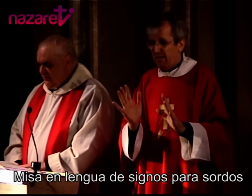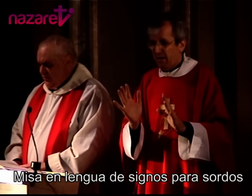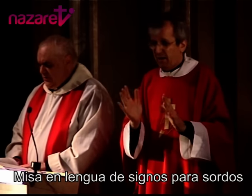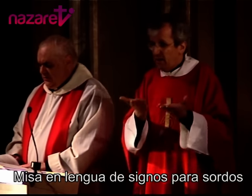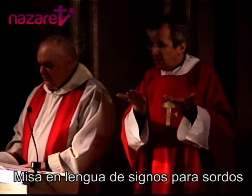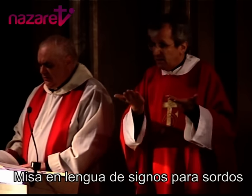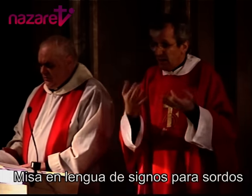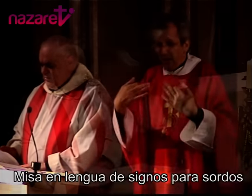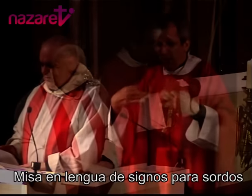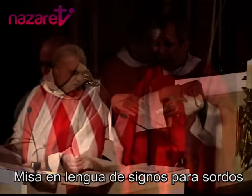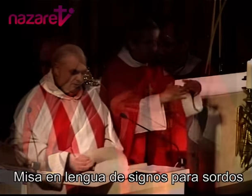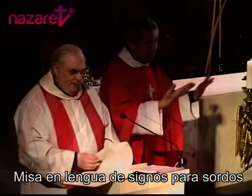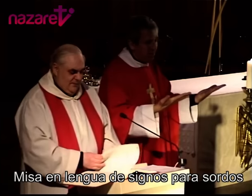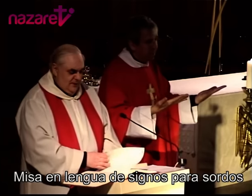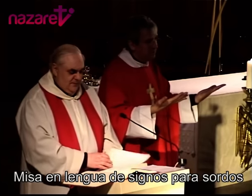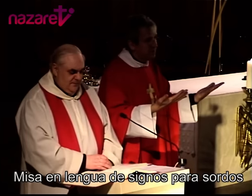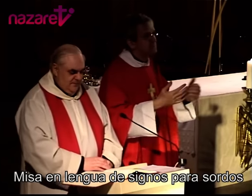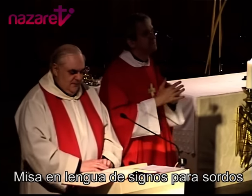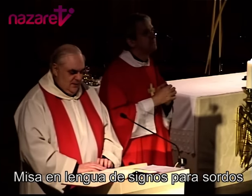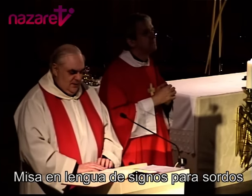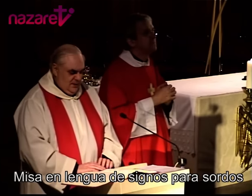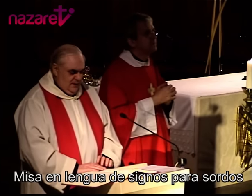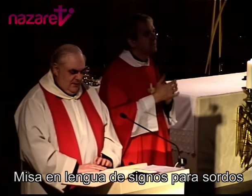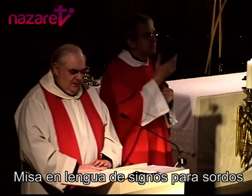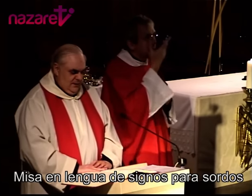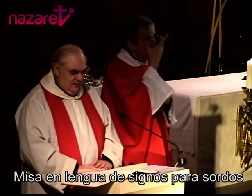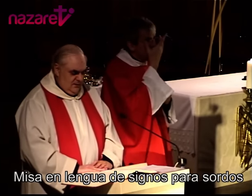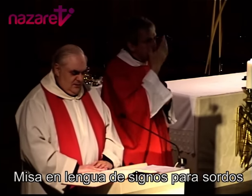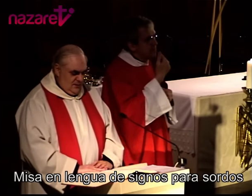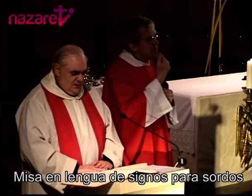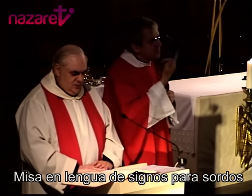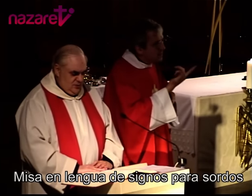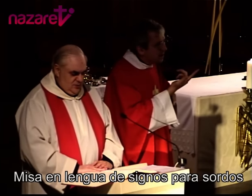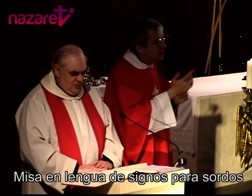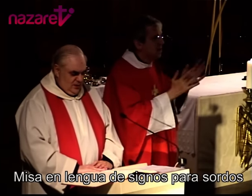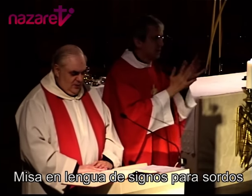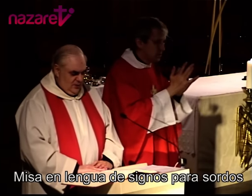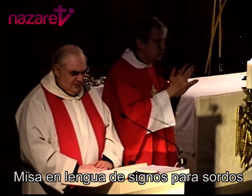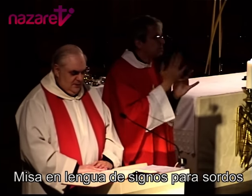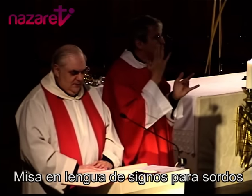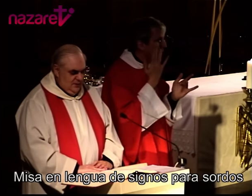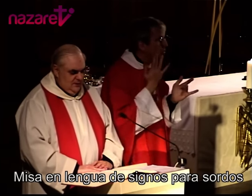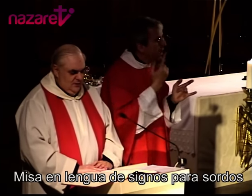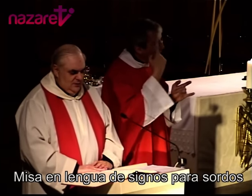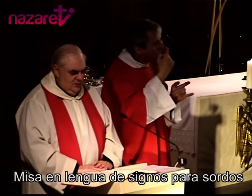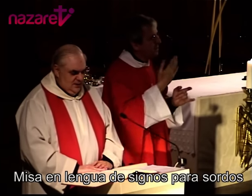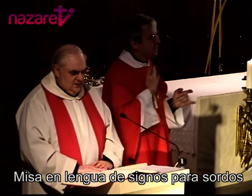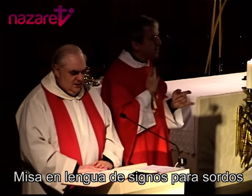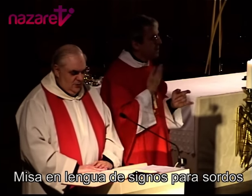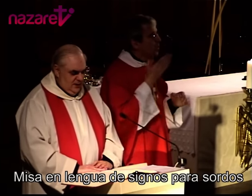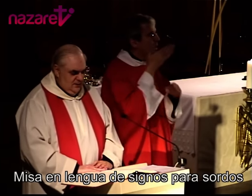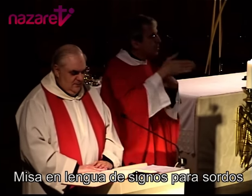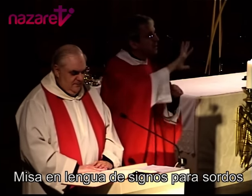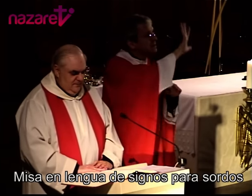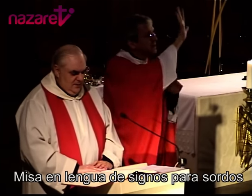En cambio, este no ha hecho nada malo. Y decía: Jesús, acuérdate de mí cuando llegues